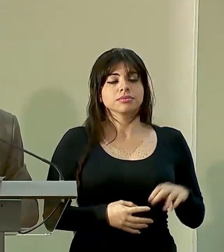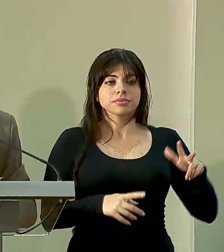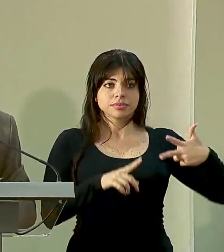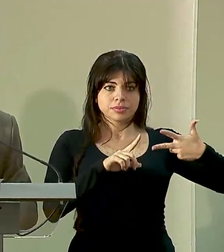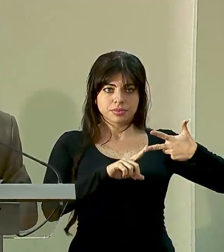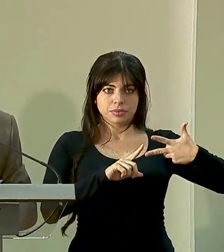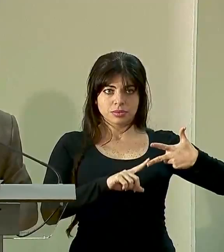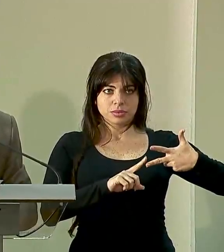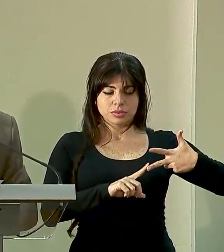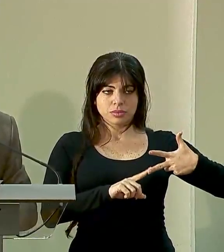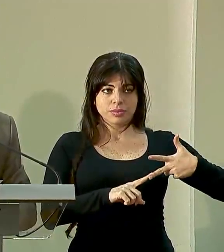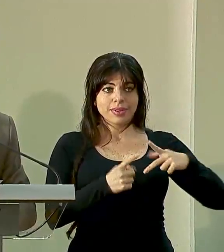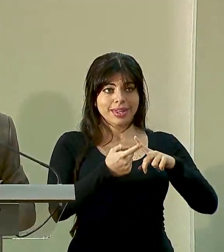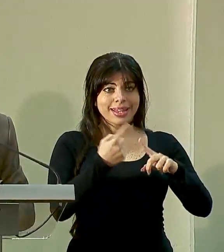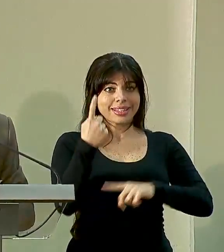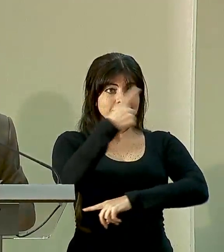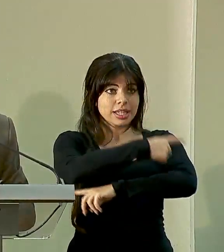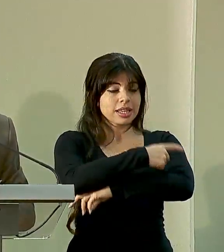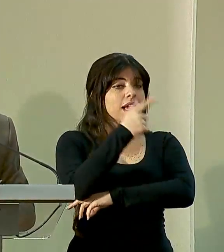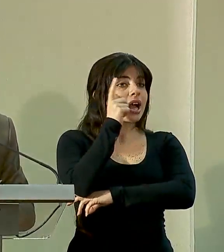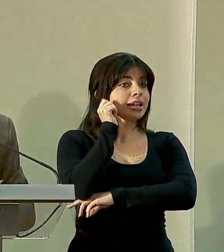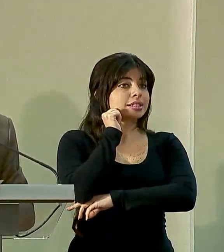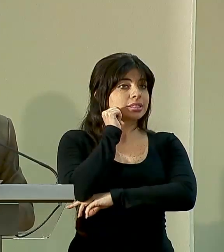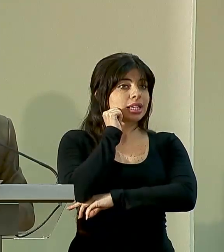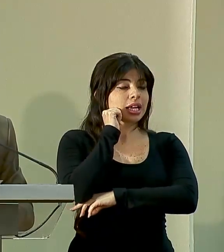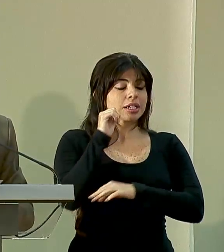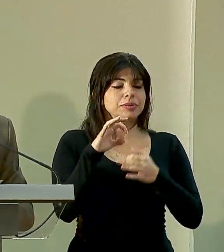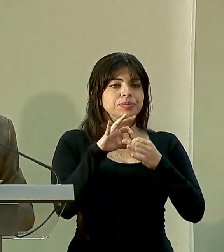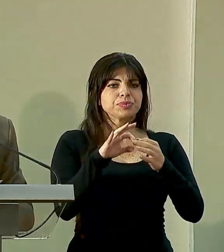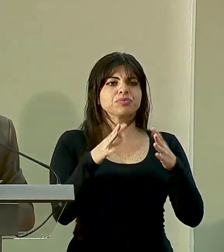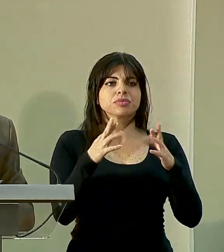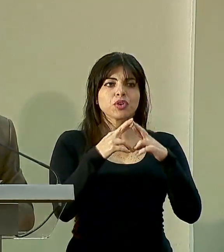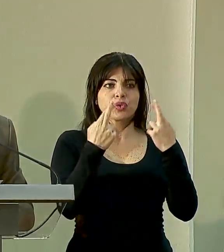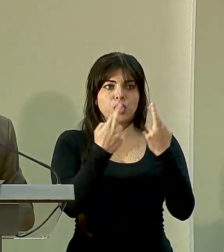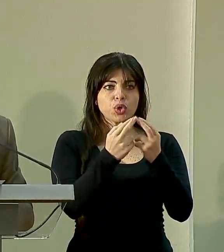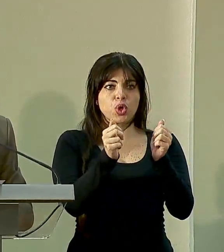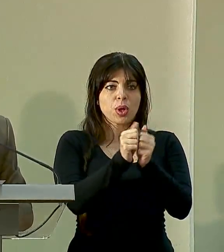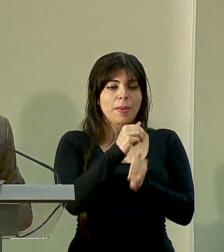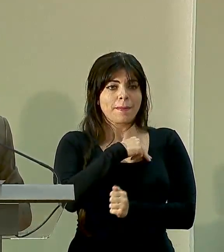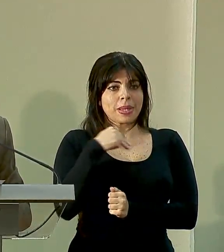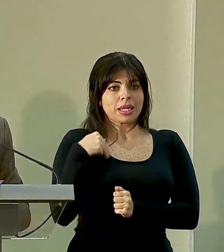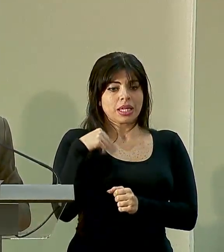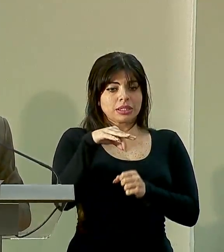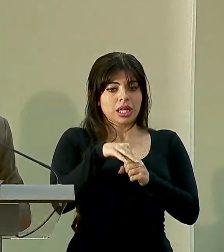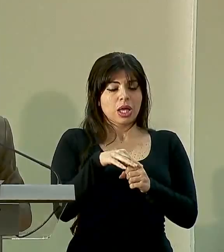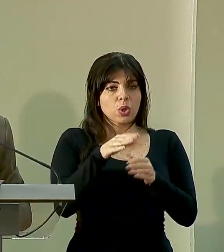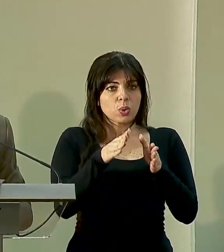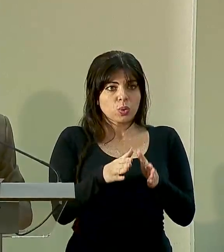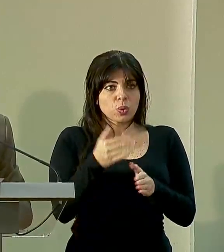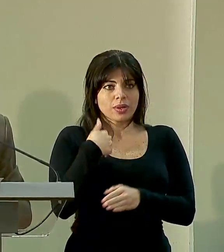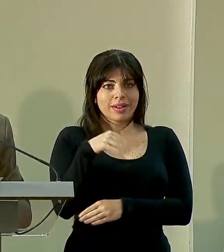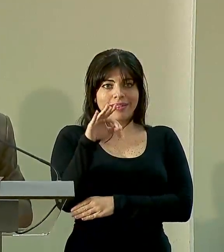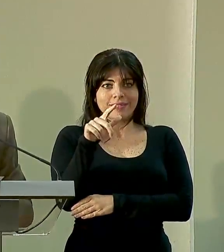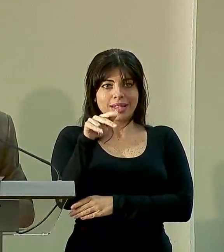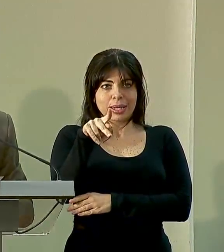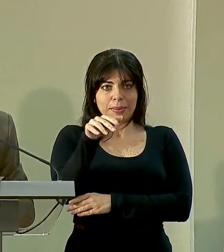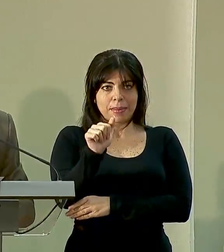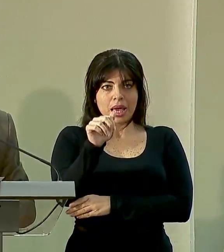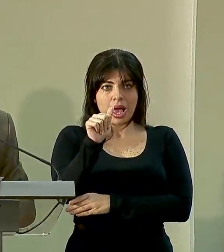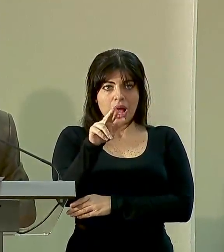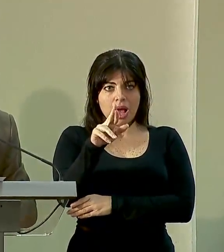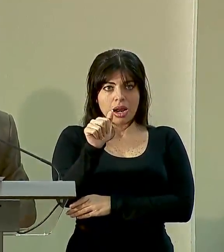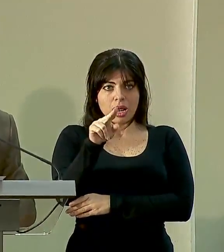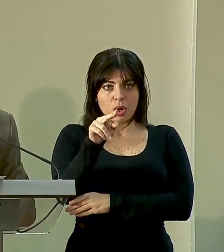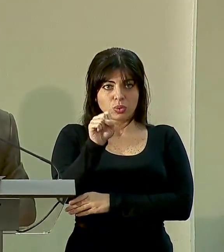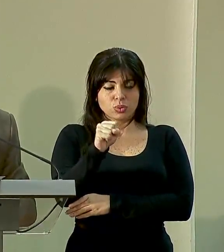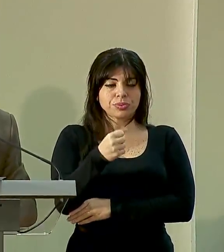Tercero, desde el día de ayer, en reunión con el ministro de Agricultura, don Luis Felipe Arauz,